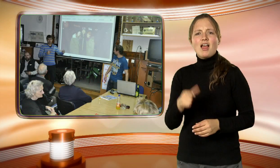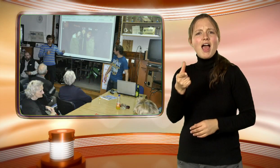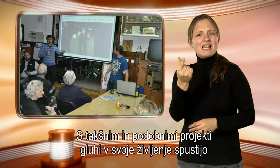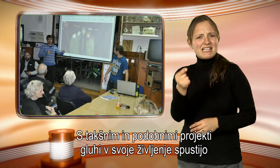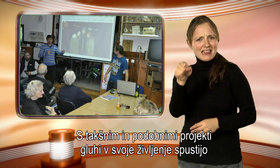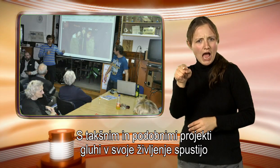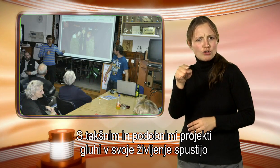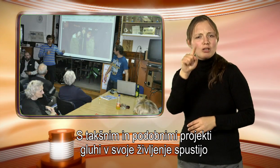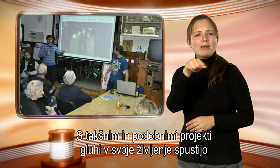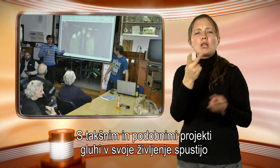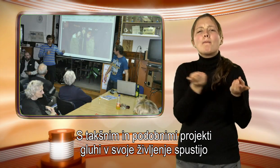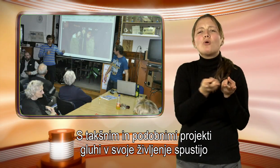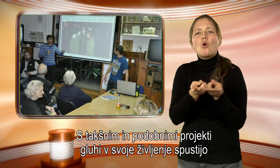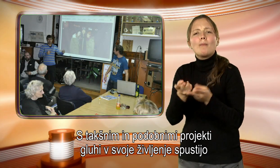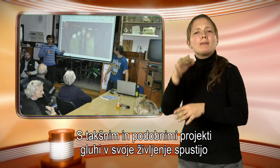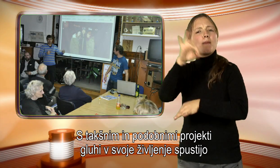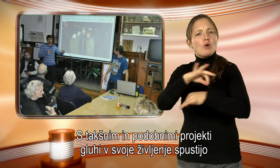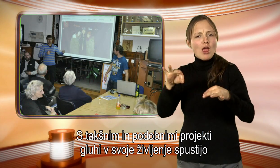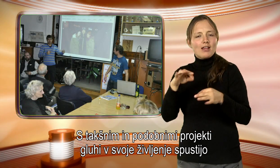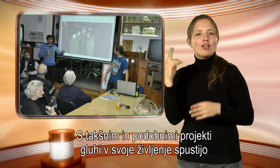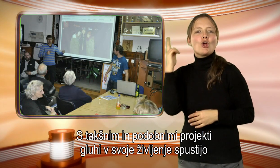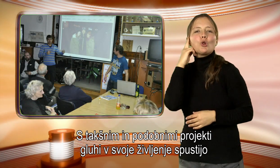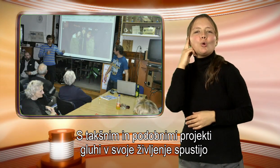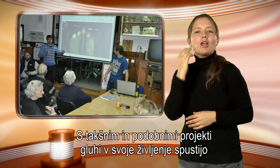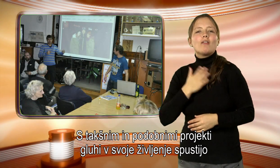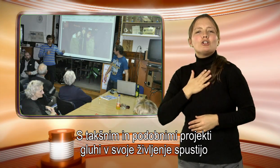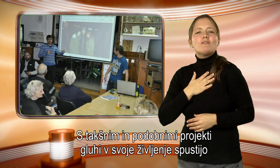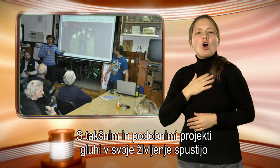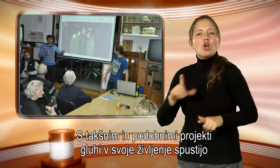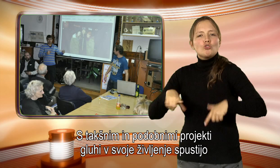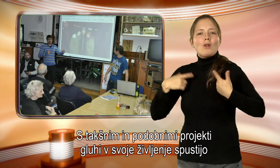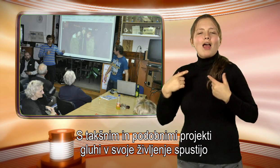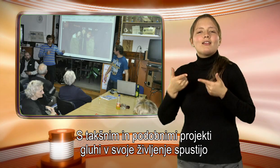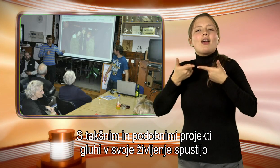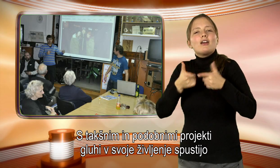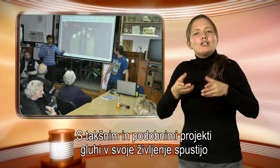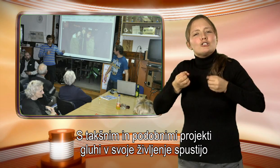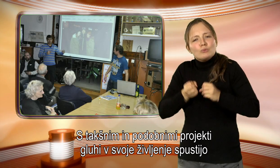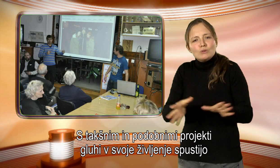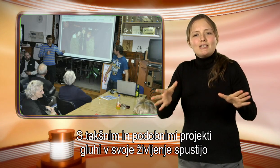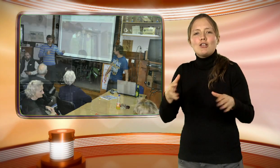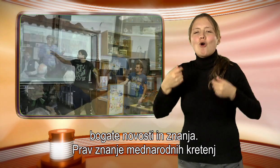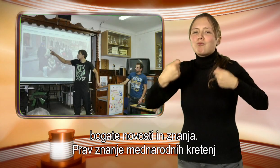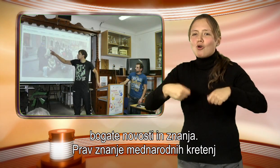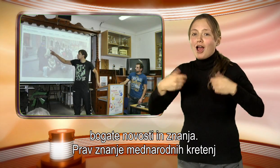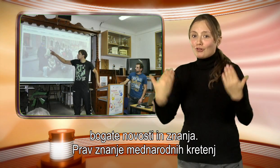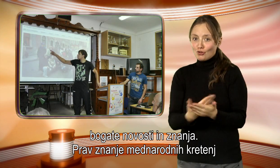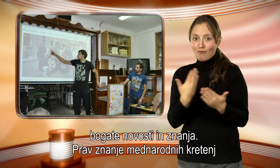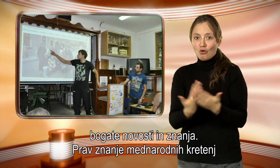S takšnimi in podobnimi projekti gluhi v svoje življenje spustijo bogate novosti in znanja.